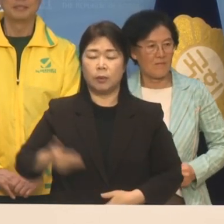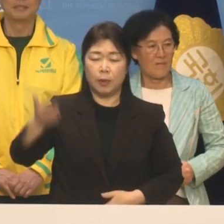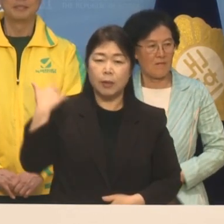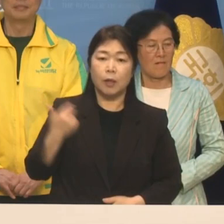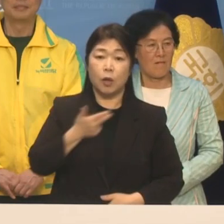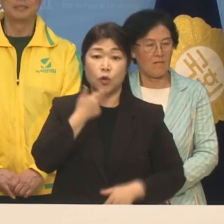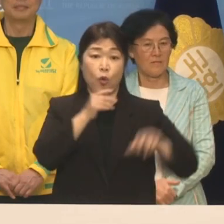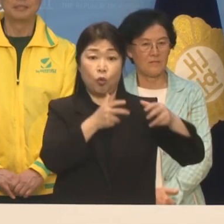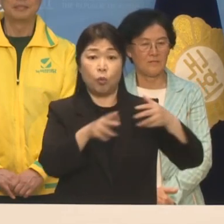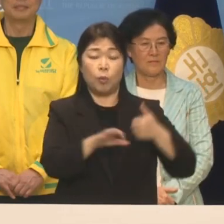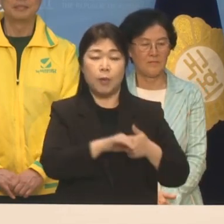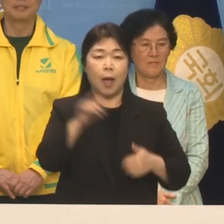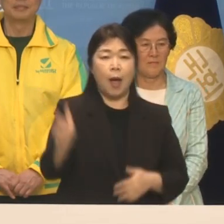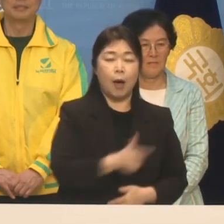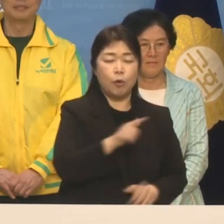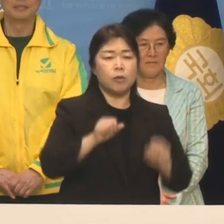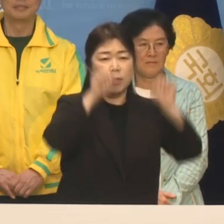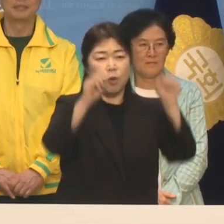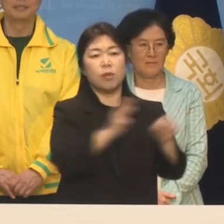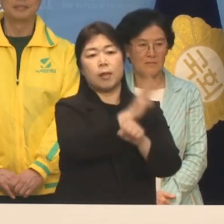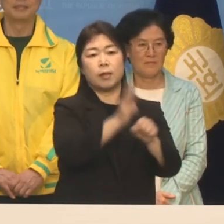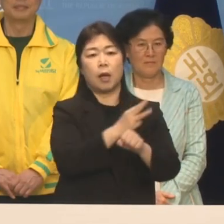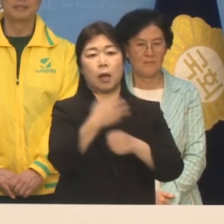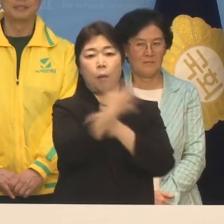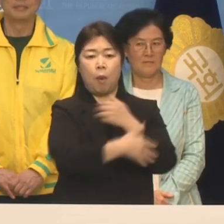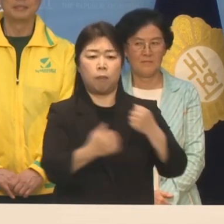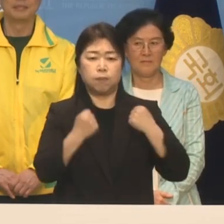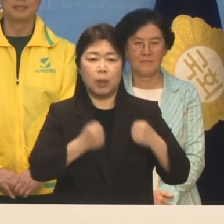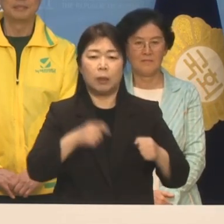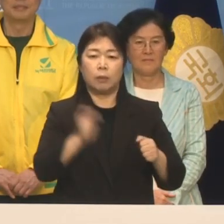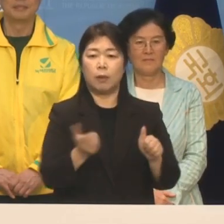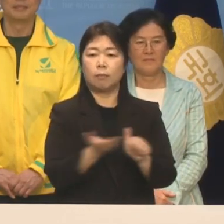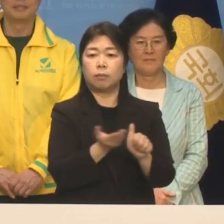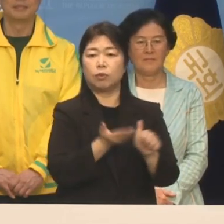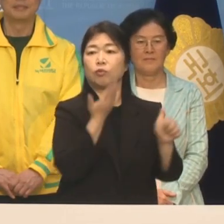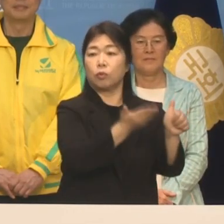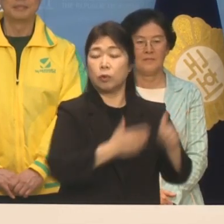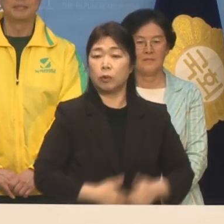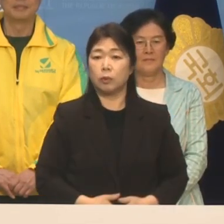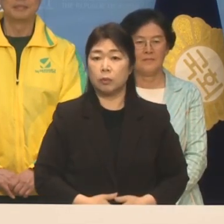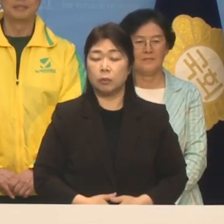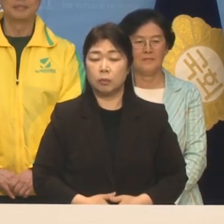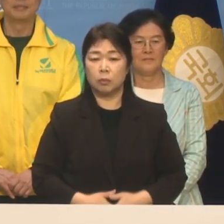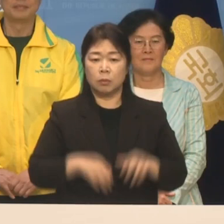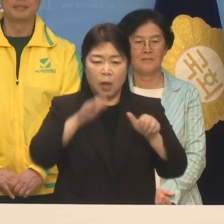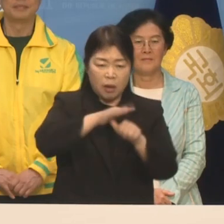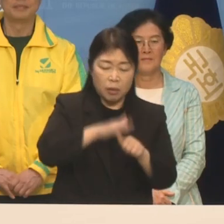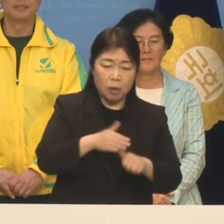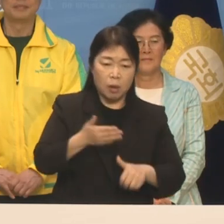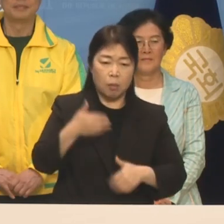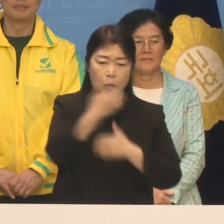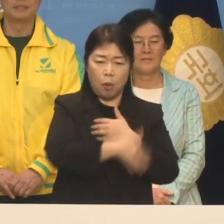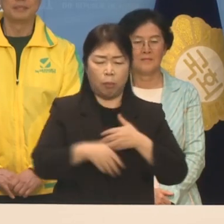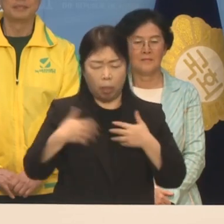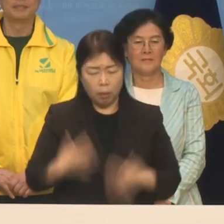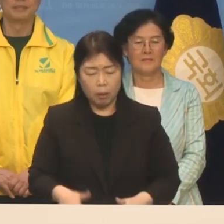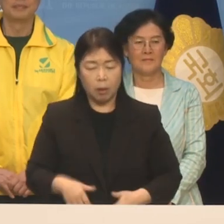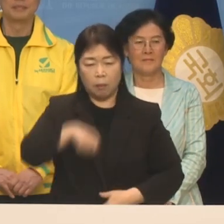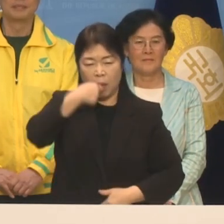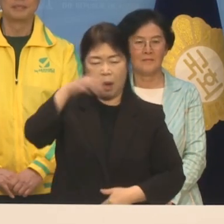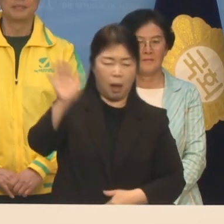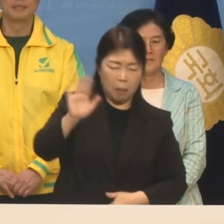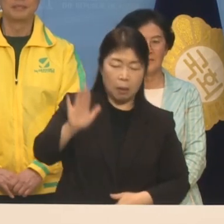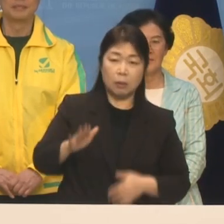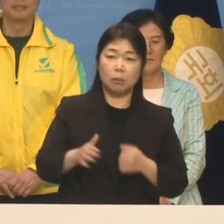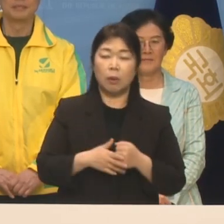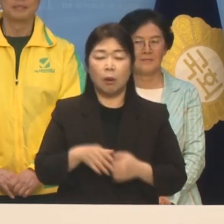이트스쿨은 하루에 체육이 3시간이었었잖아요. 애들이 몸이 망가지고 밥을 엉터리를 먹으니까